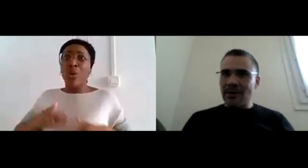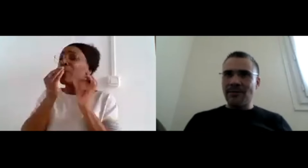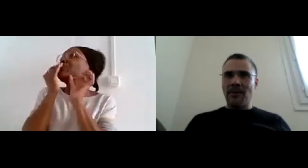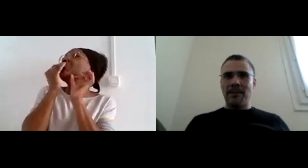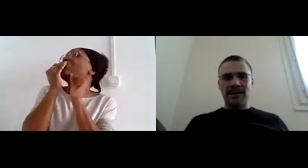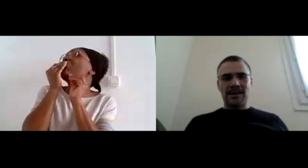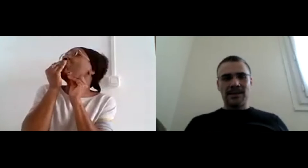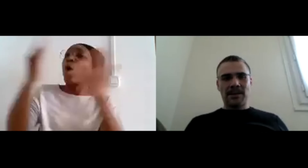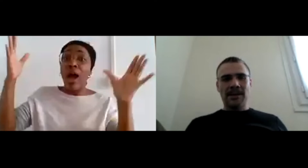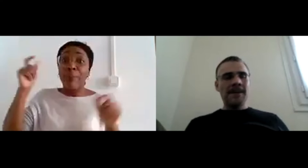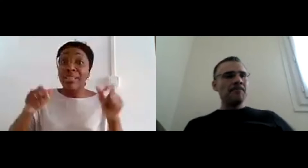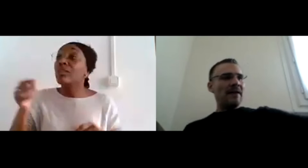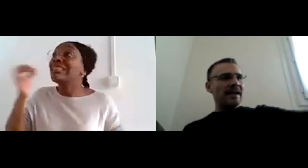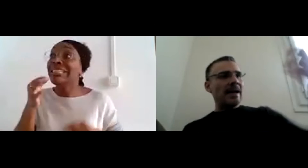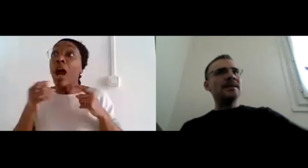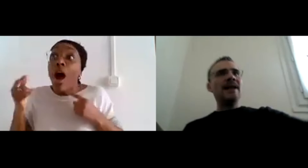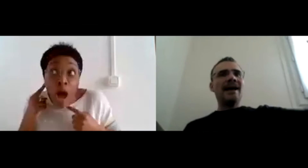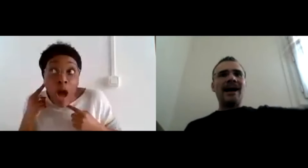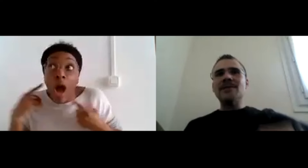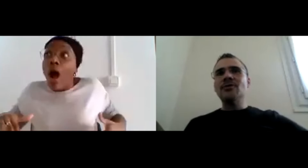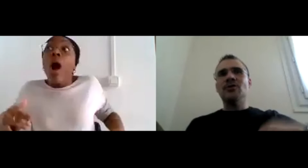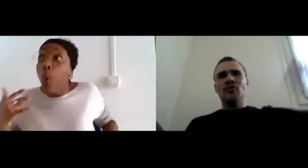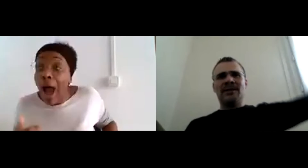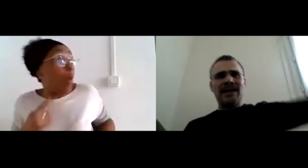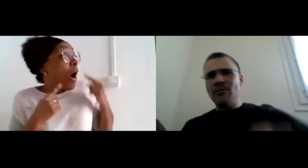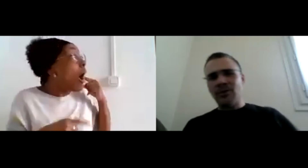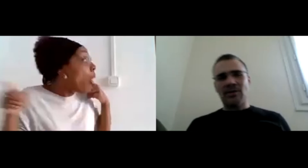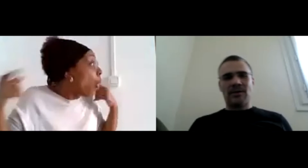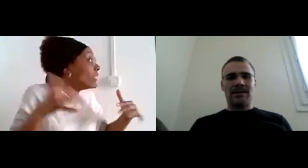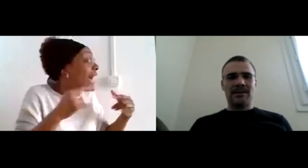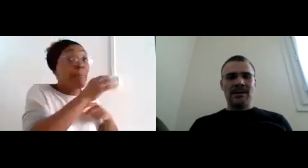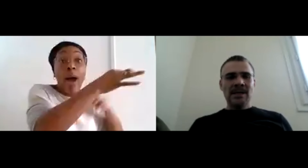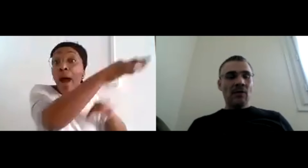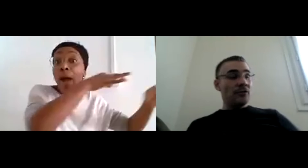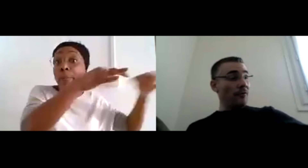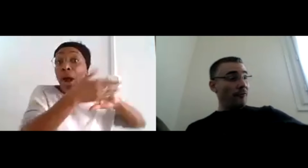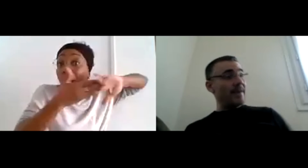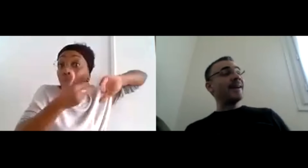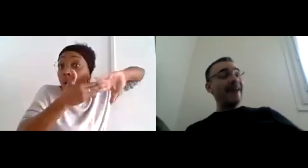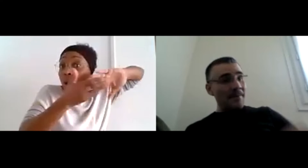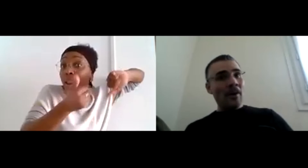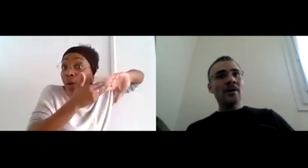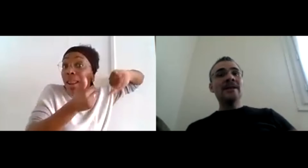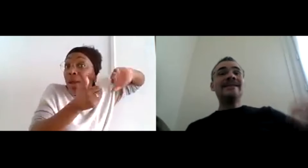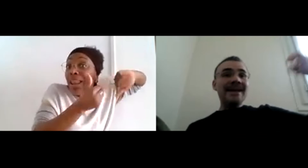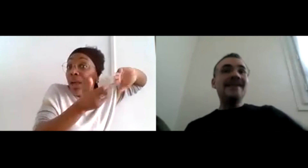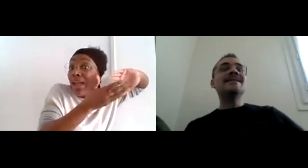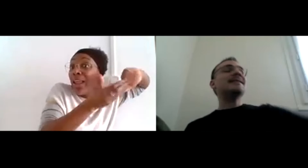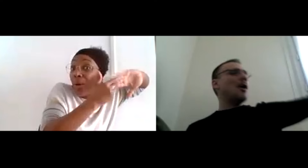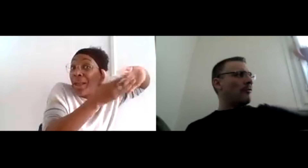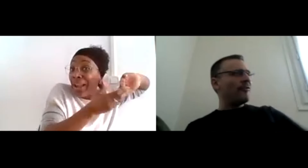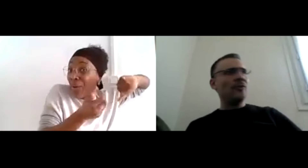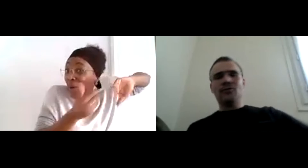laissaient transformer par le Saint-Esprit, avaient capté la grâce de Dieu, le salut en Jésus-Christ, se voyaient réellement tels